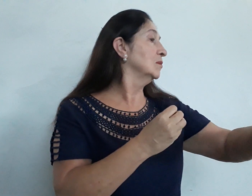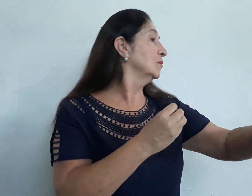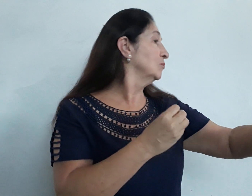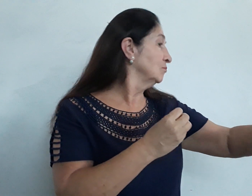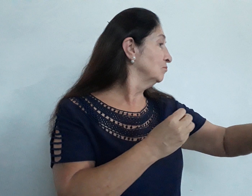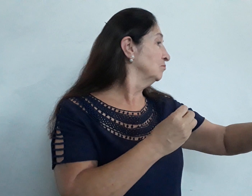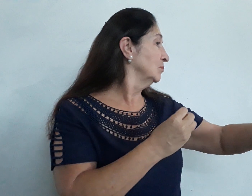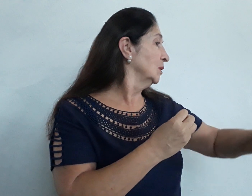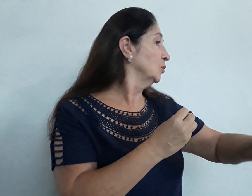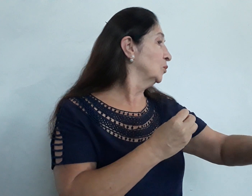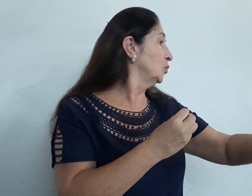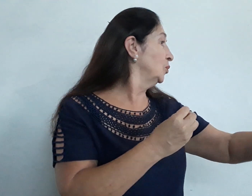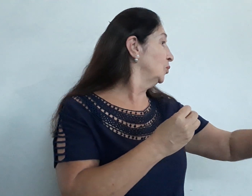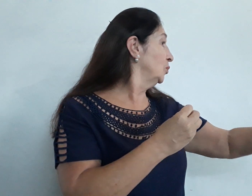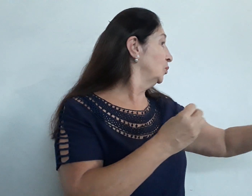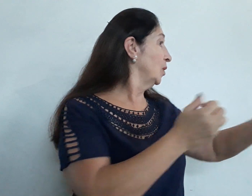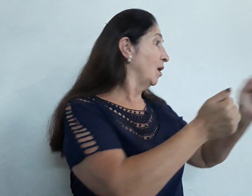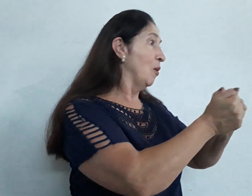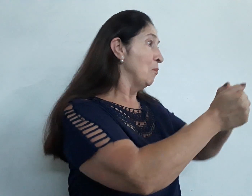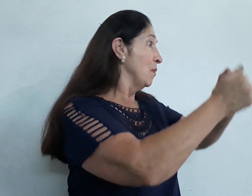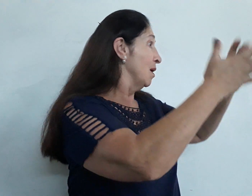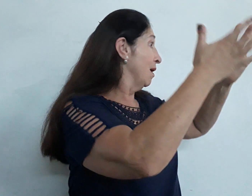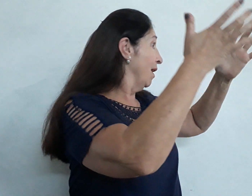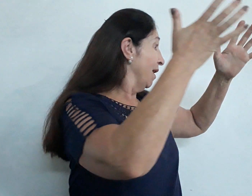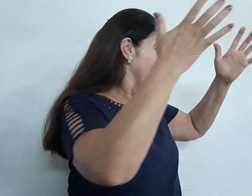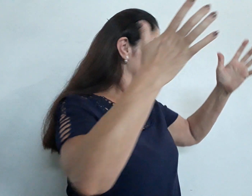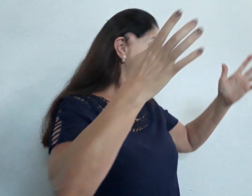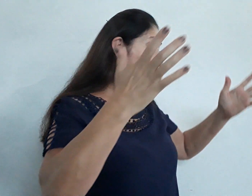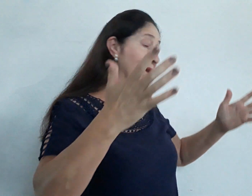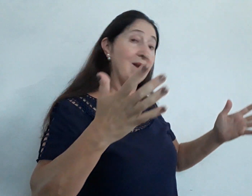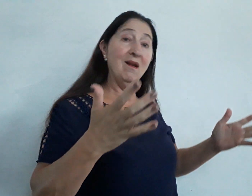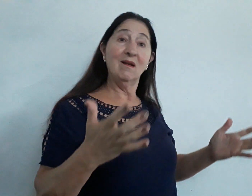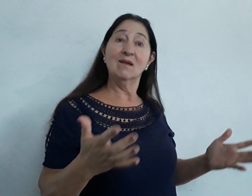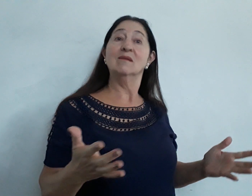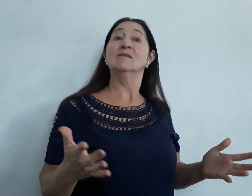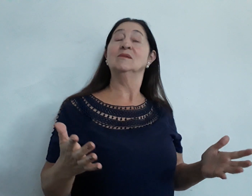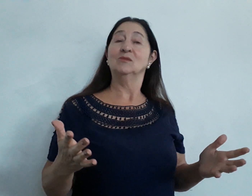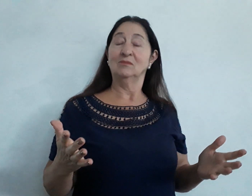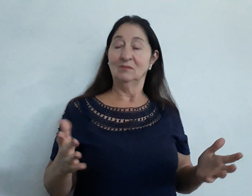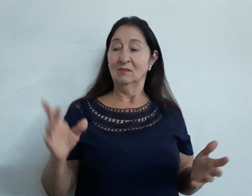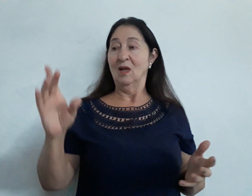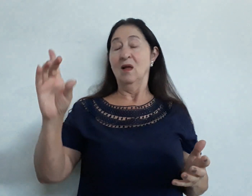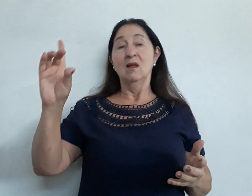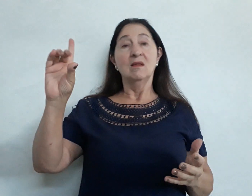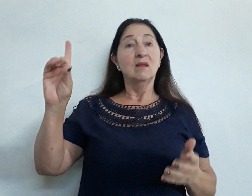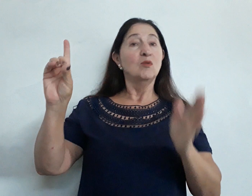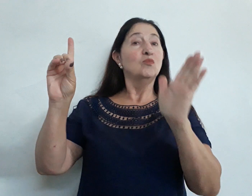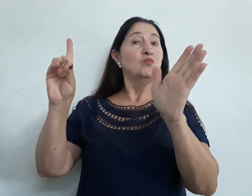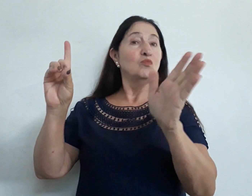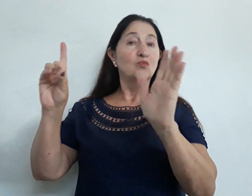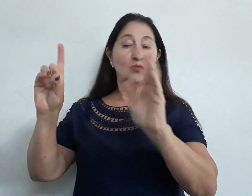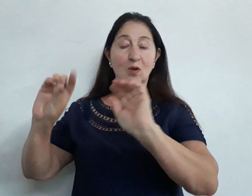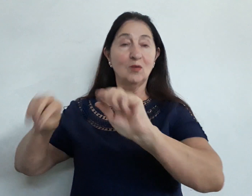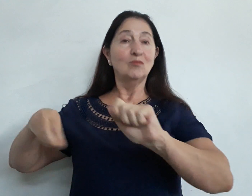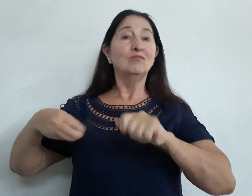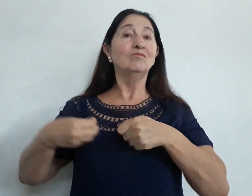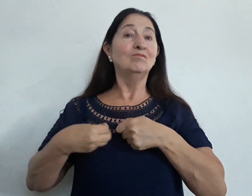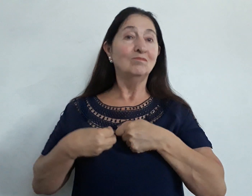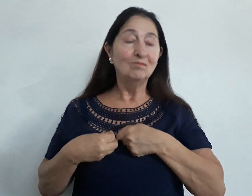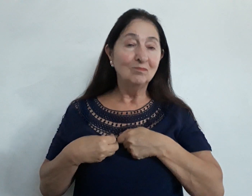põe na nossa mão para que a gente reparta. Entendeu? Deus já nos deu. Agora é preciso que a gente